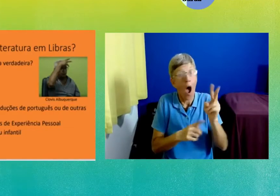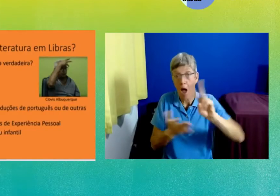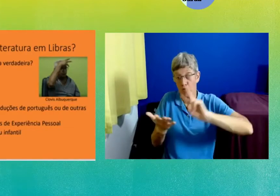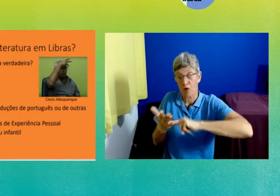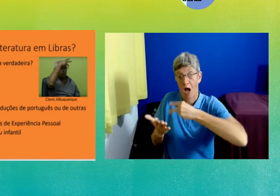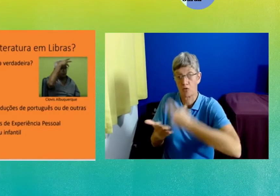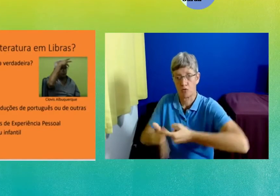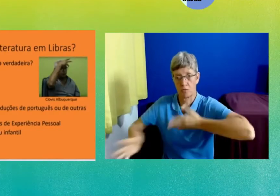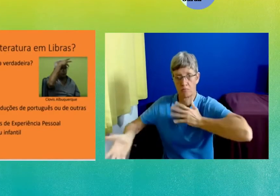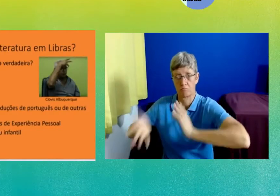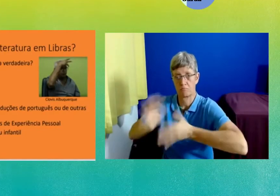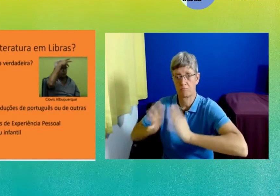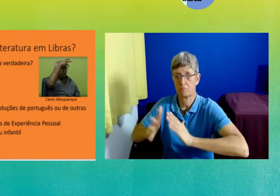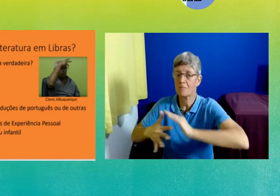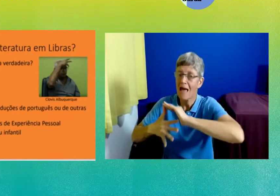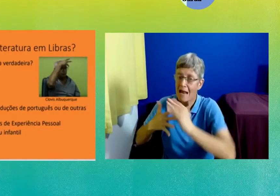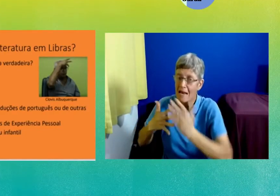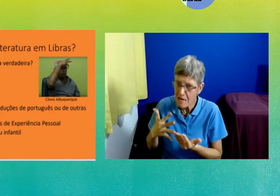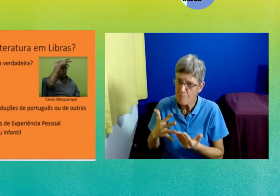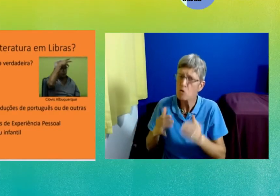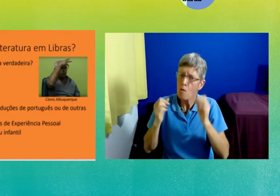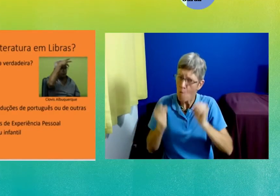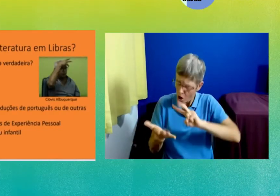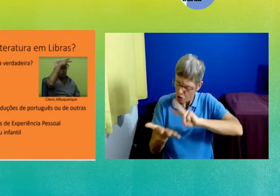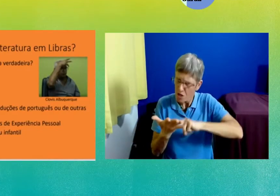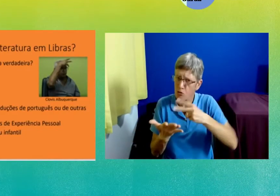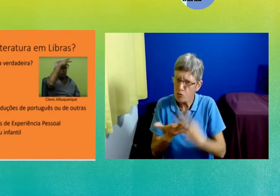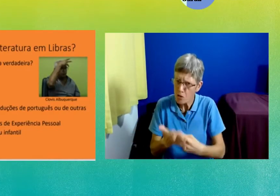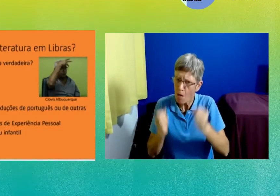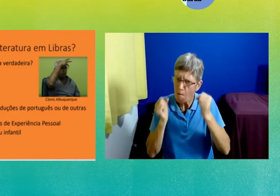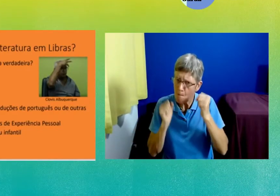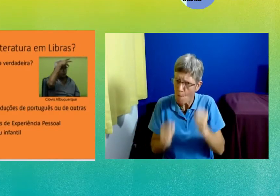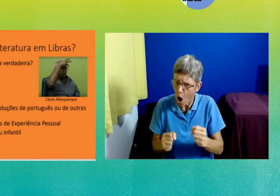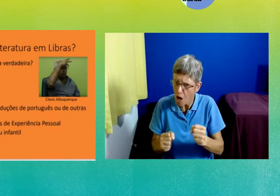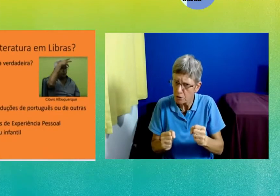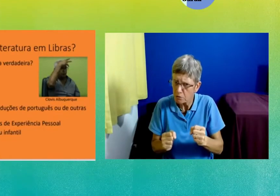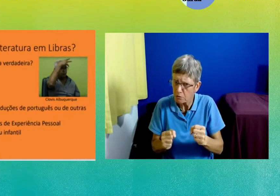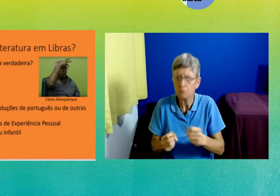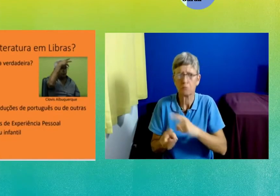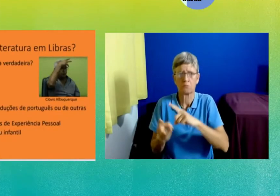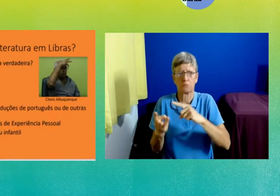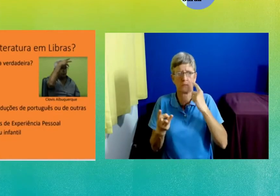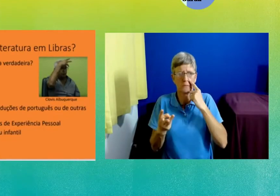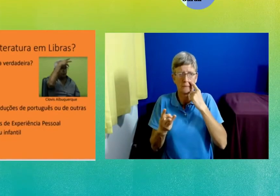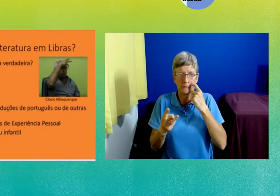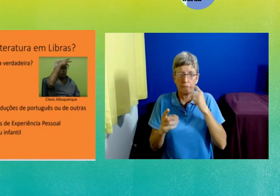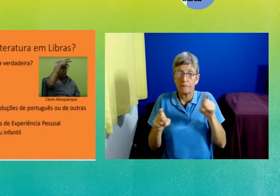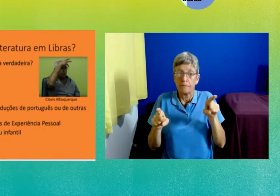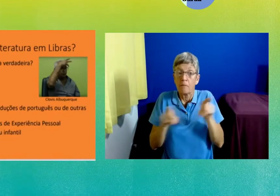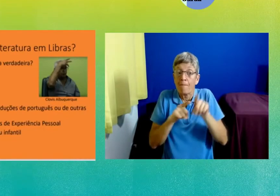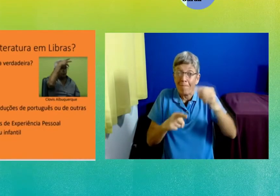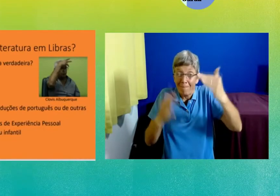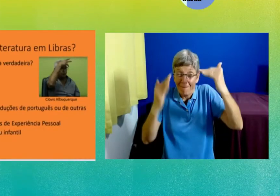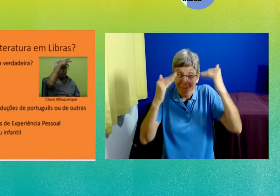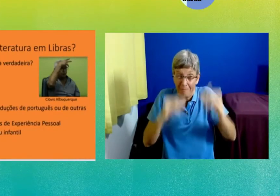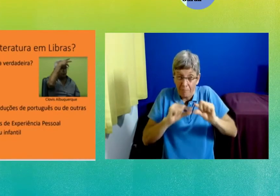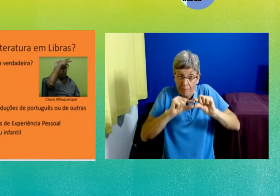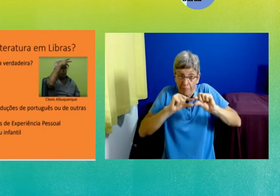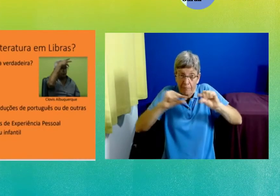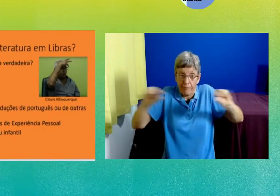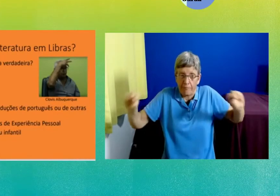A comparação, então, com a SL, Libras. Você pode fazer ali uma transcrição